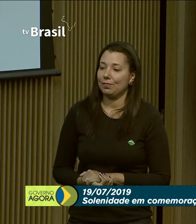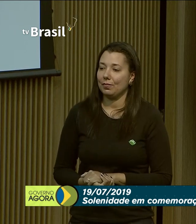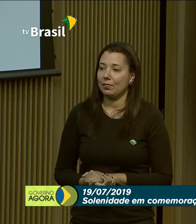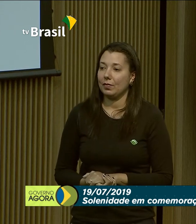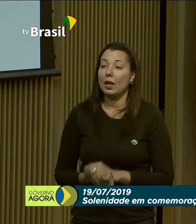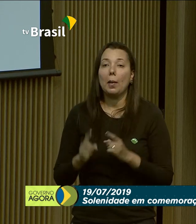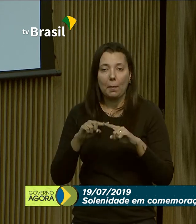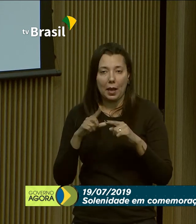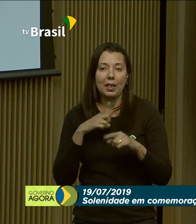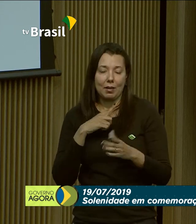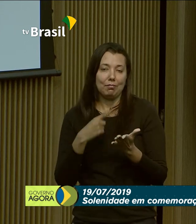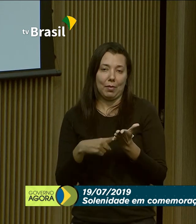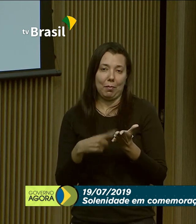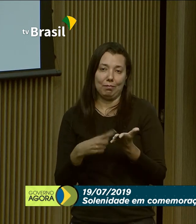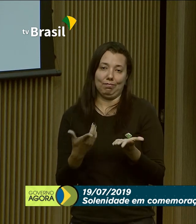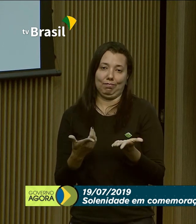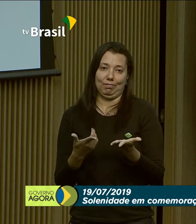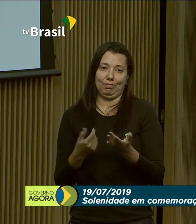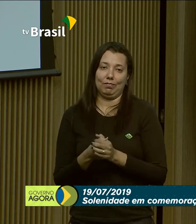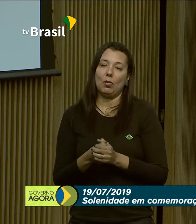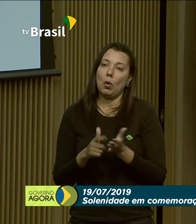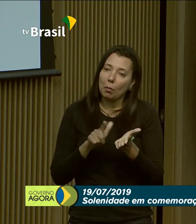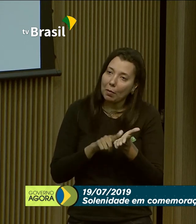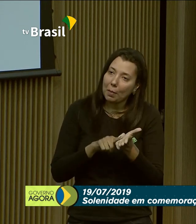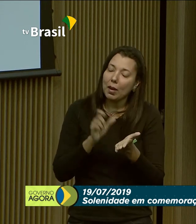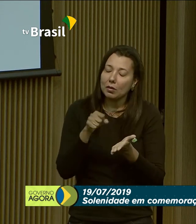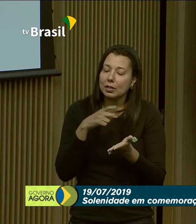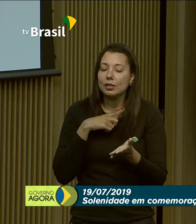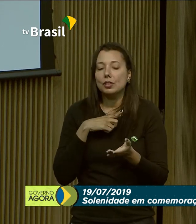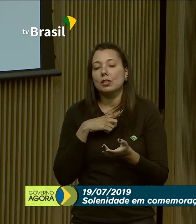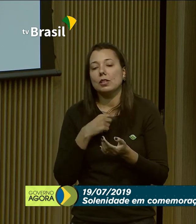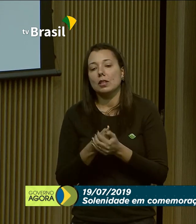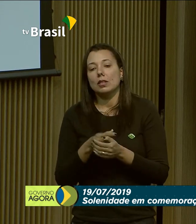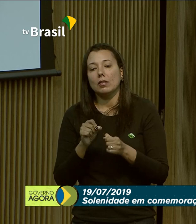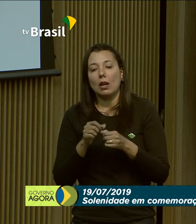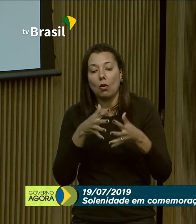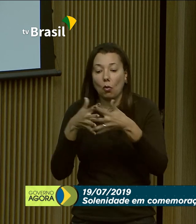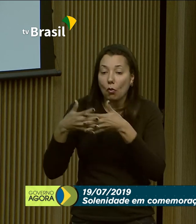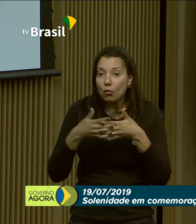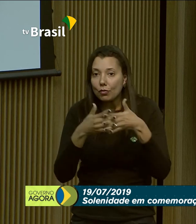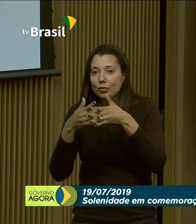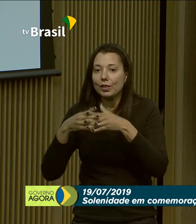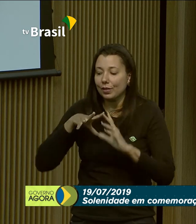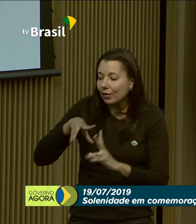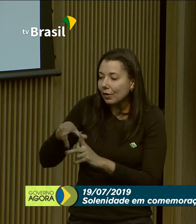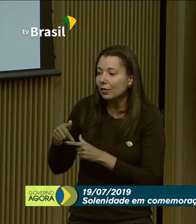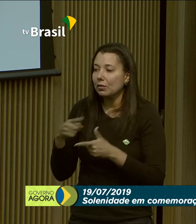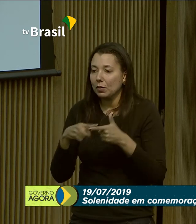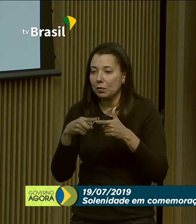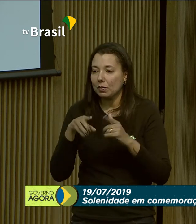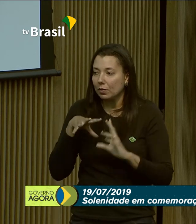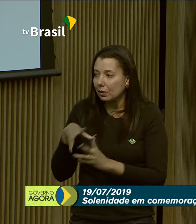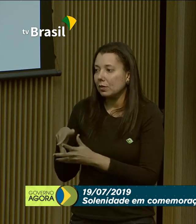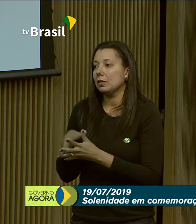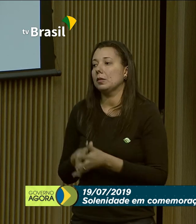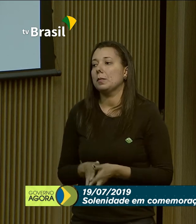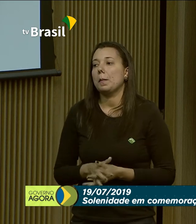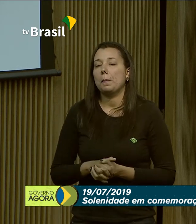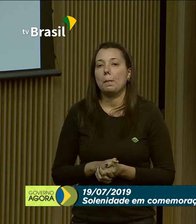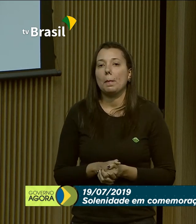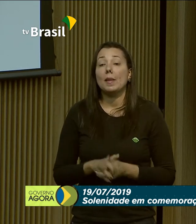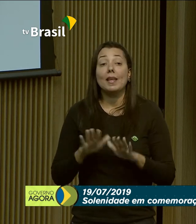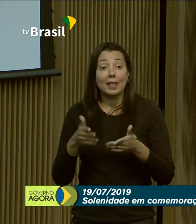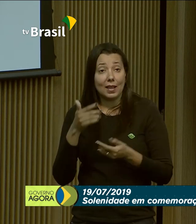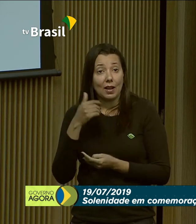Mas cumprimos o papel, o Feldman cumpriu o papel dele de evitar um conflito internacional, uma crise internacional. E,